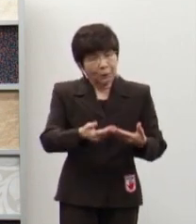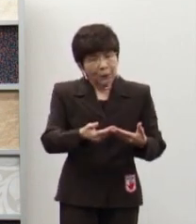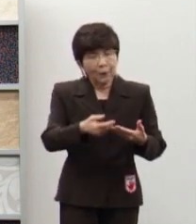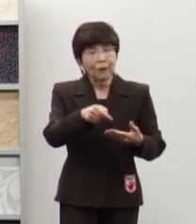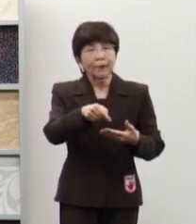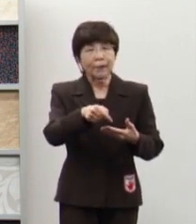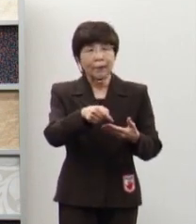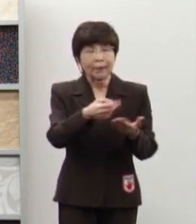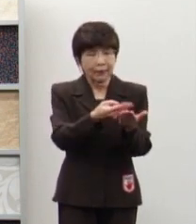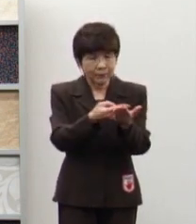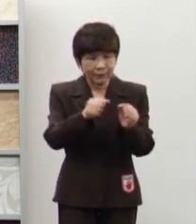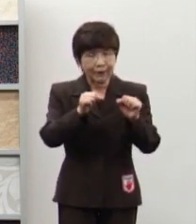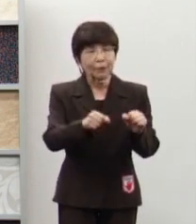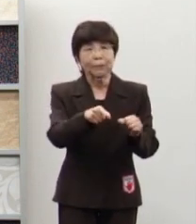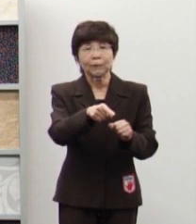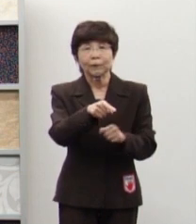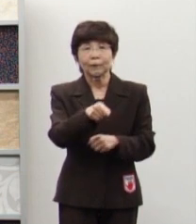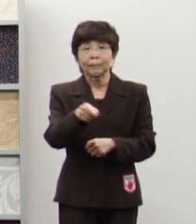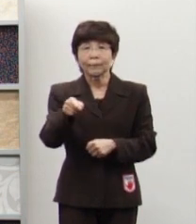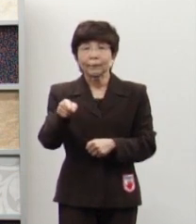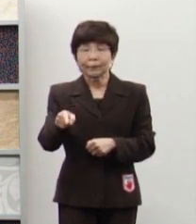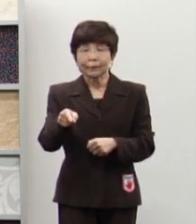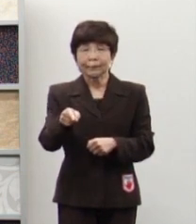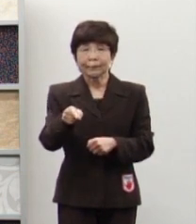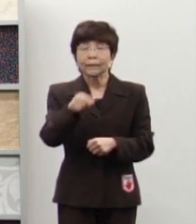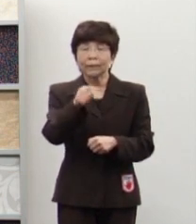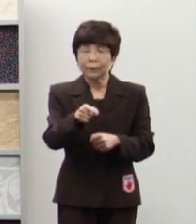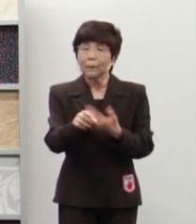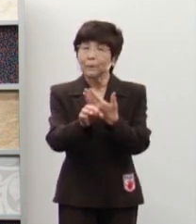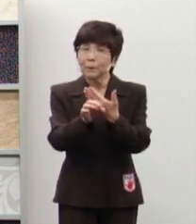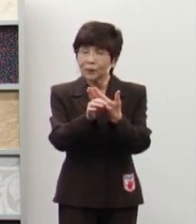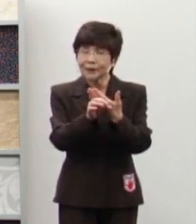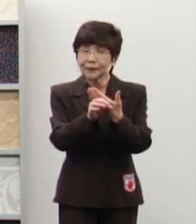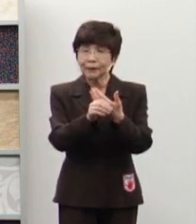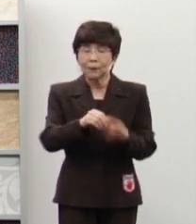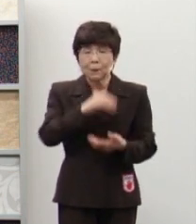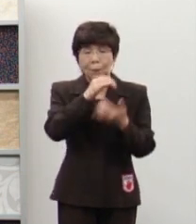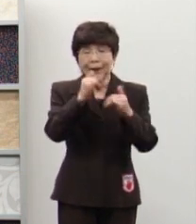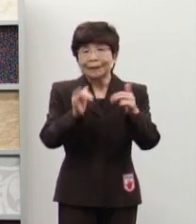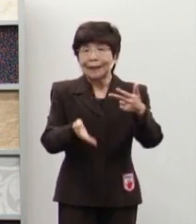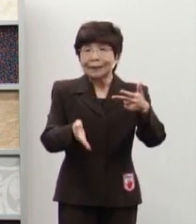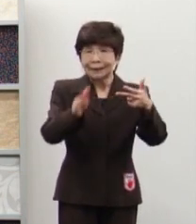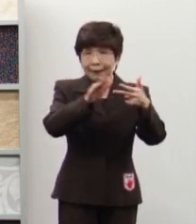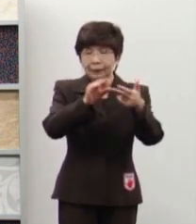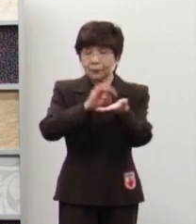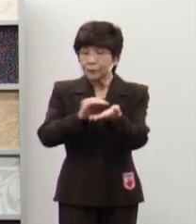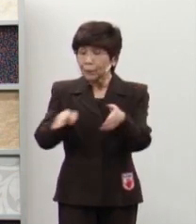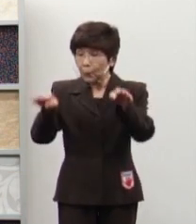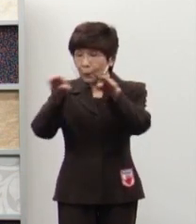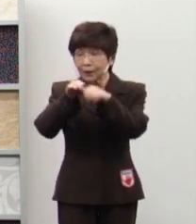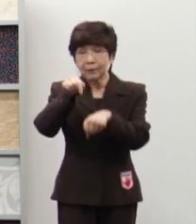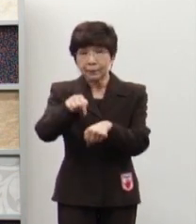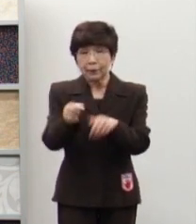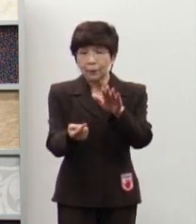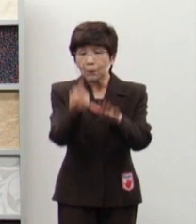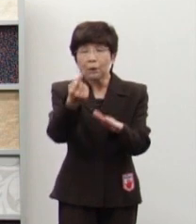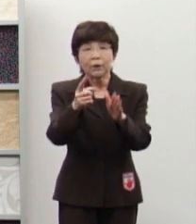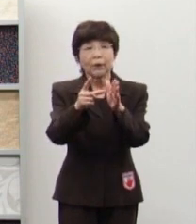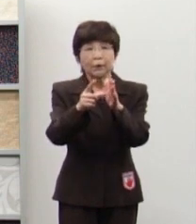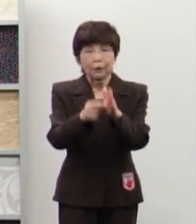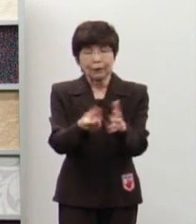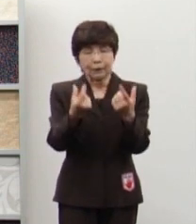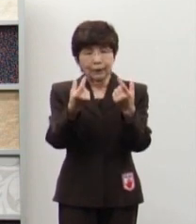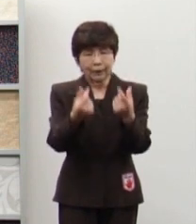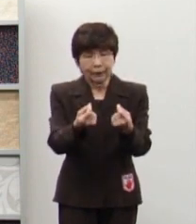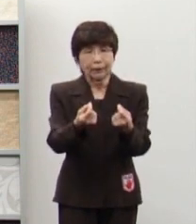院あるいは入所していることから、こうした施設内で感染者が発生した場合におきましては、特に万全の